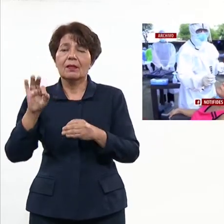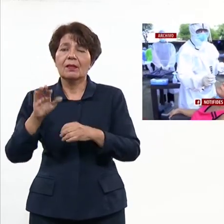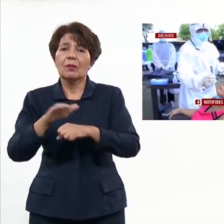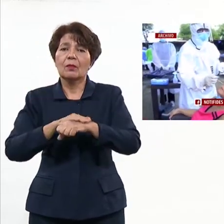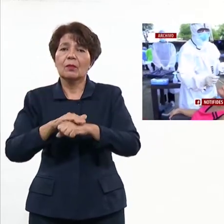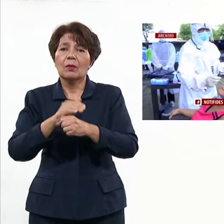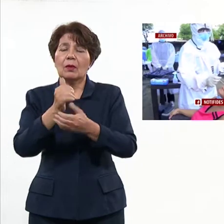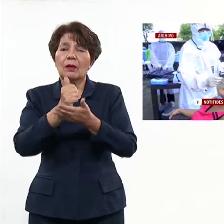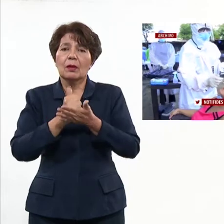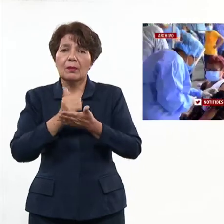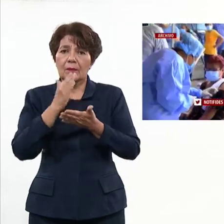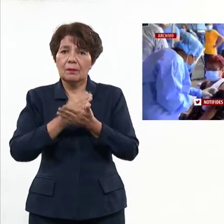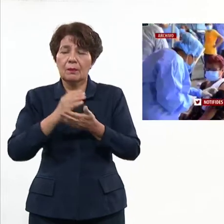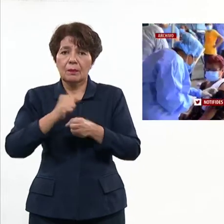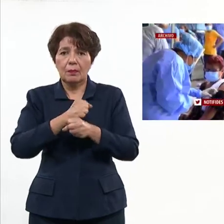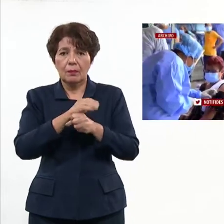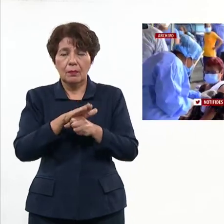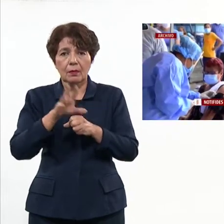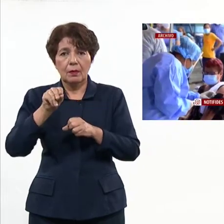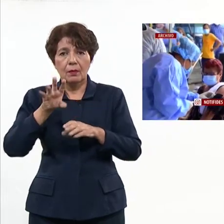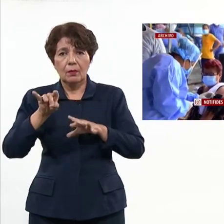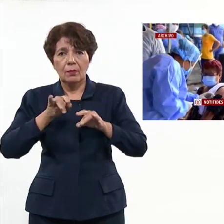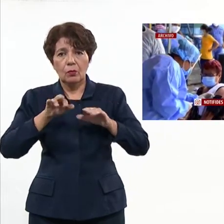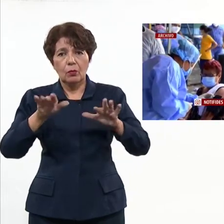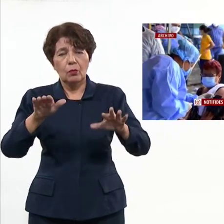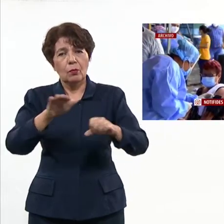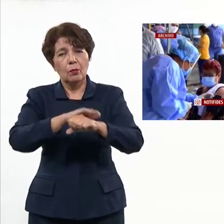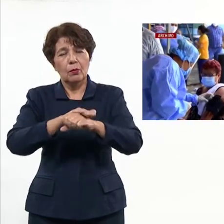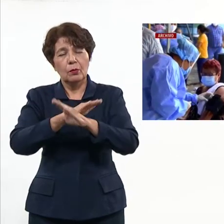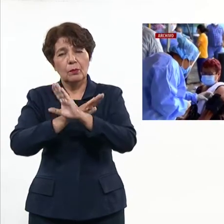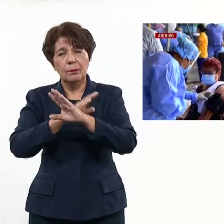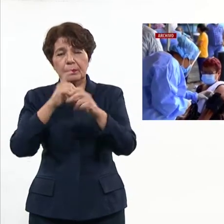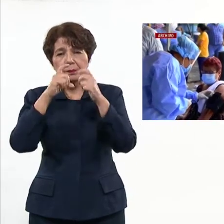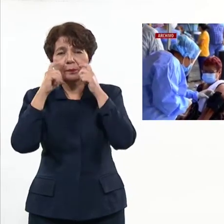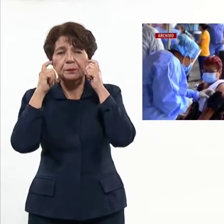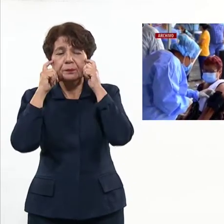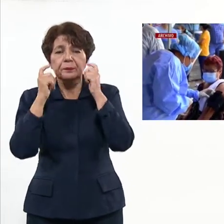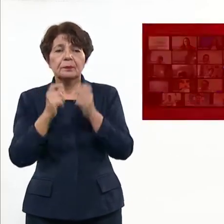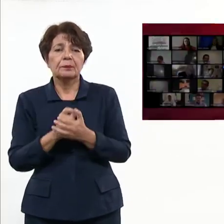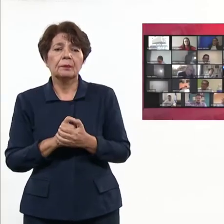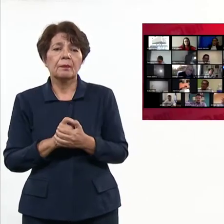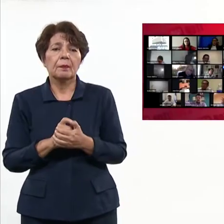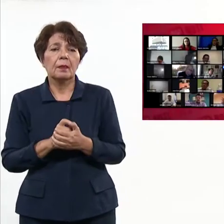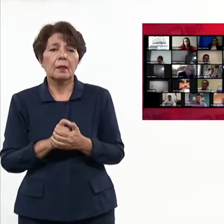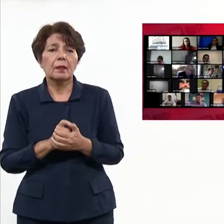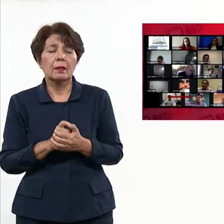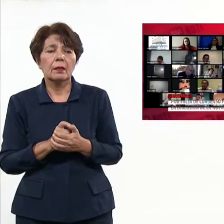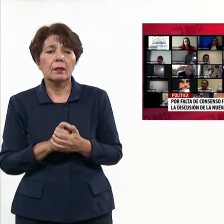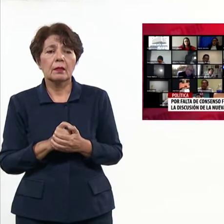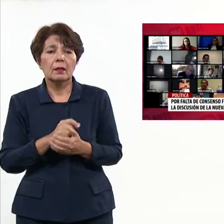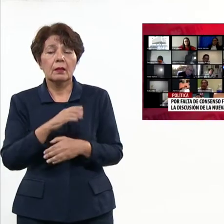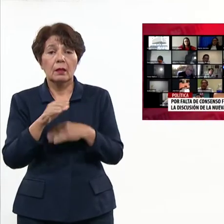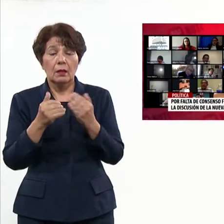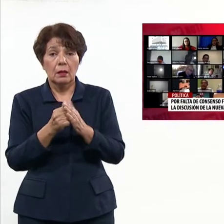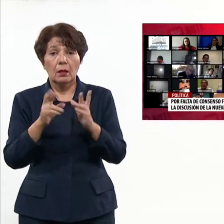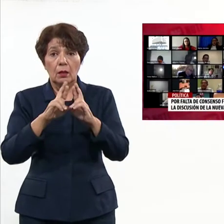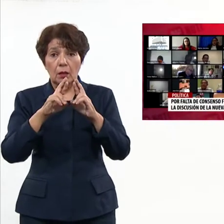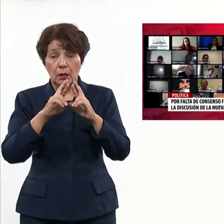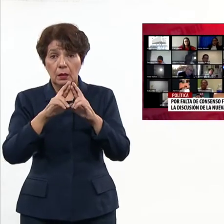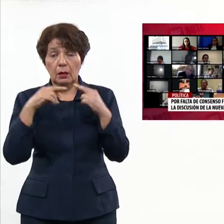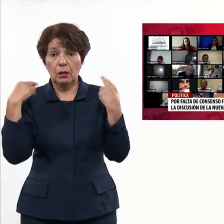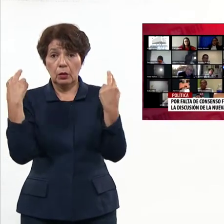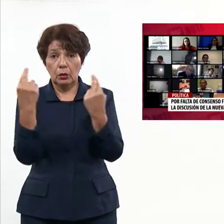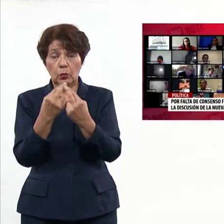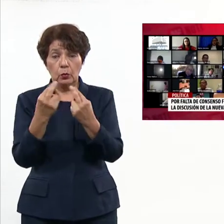juntos erradiquemos el coronavirus les informó janet lagos la sesión legislativa de este día